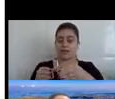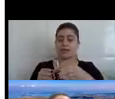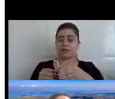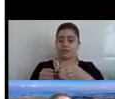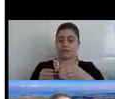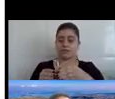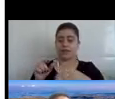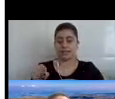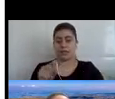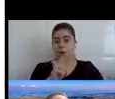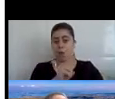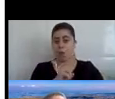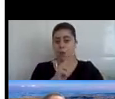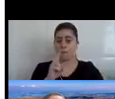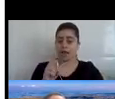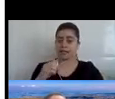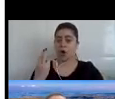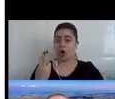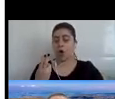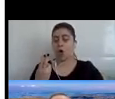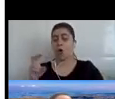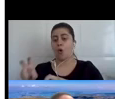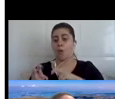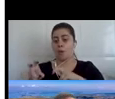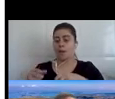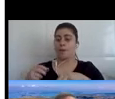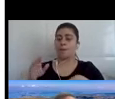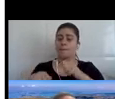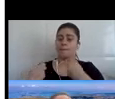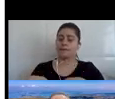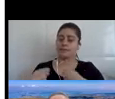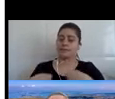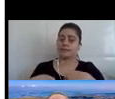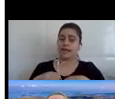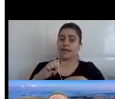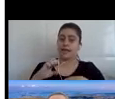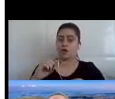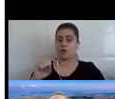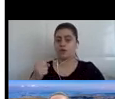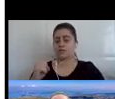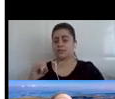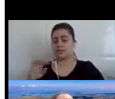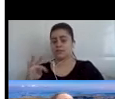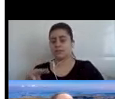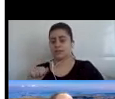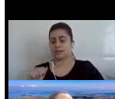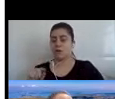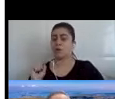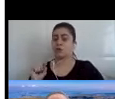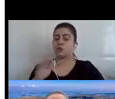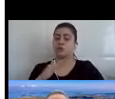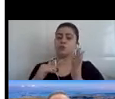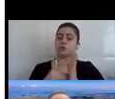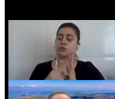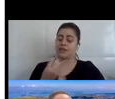elas urbanas ou rurais, depende tanto do ecossistema rural quanto urbano, porque é eles que vão dar toda a sustentação para além da vida